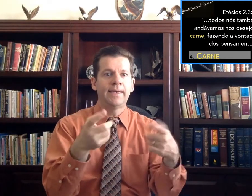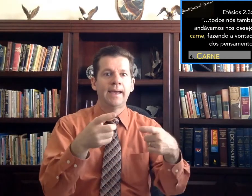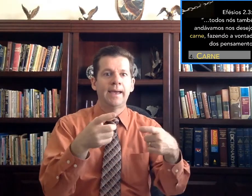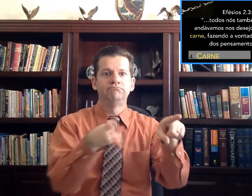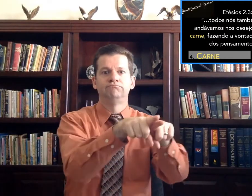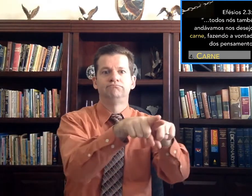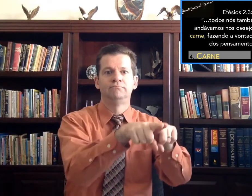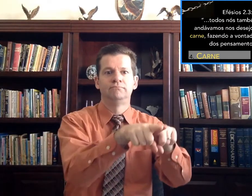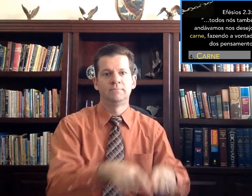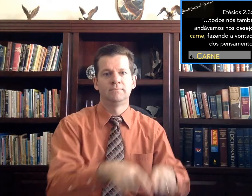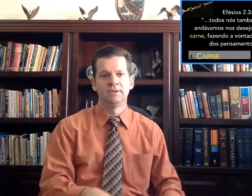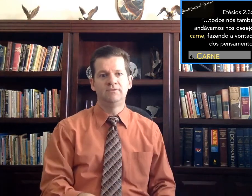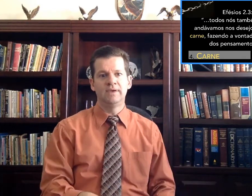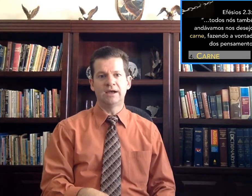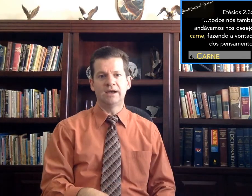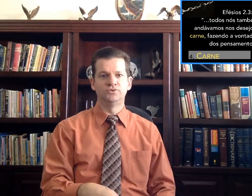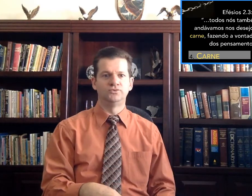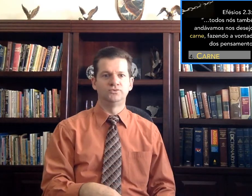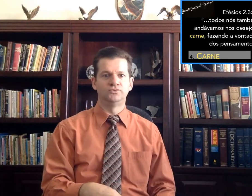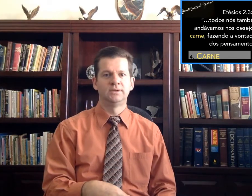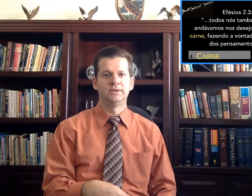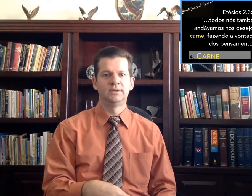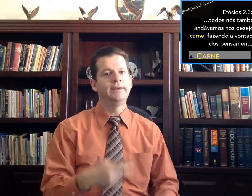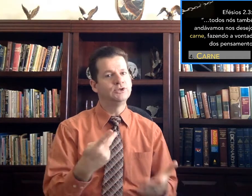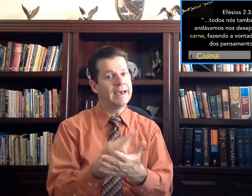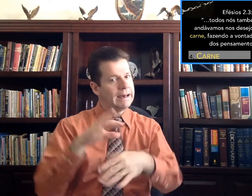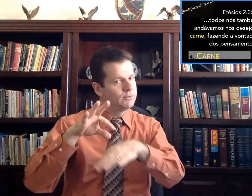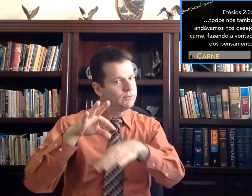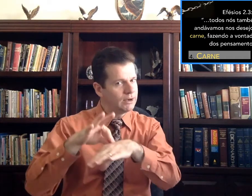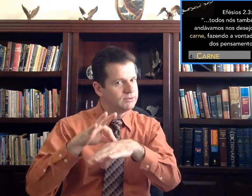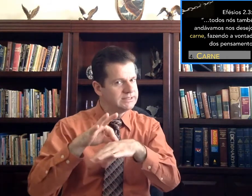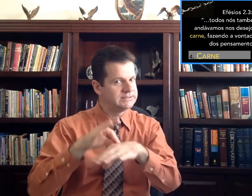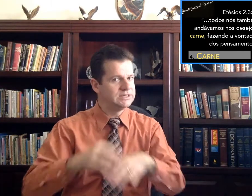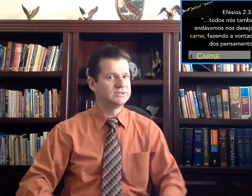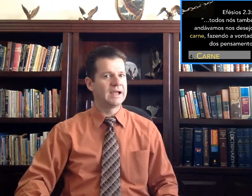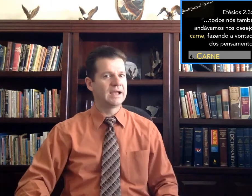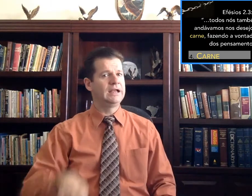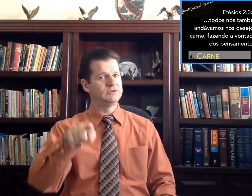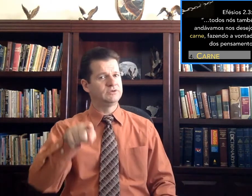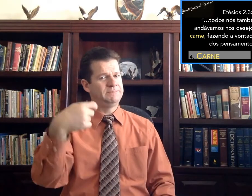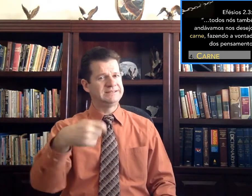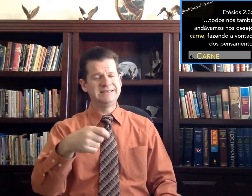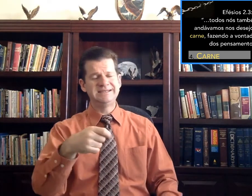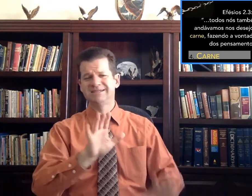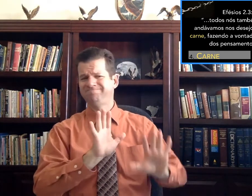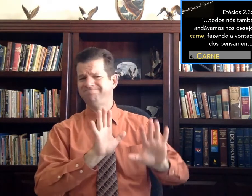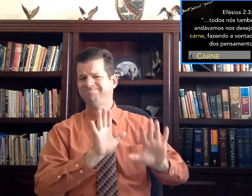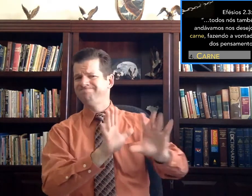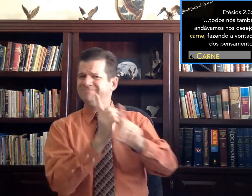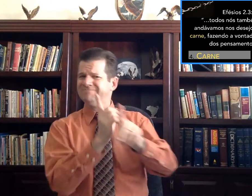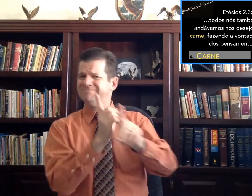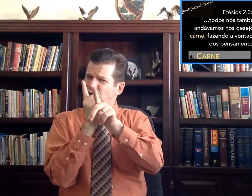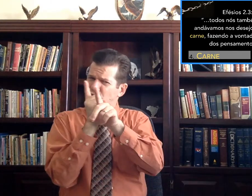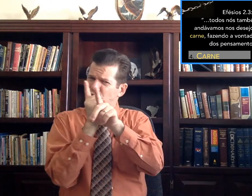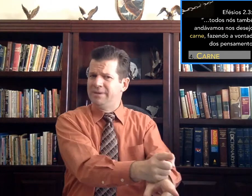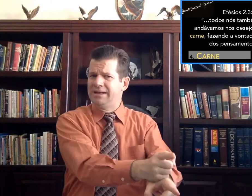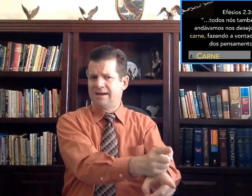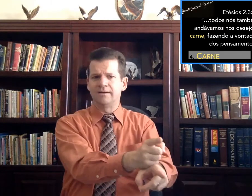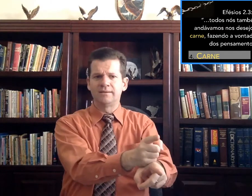quer ficar junto. Isso é errado, é o desejo da carne. Você precisa dominar